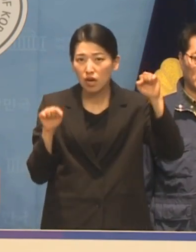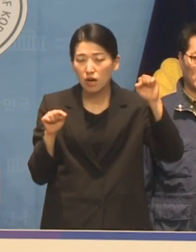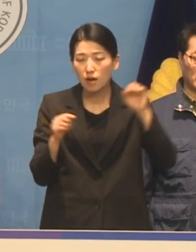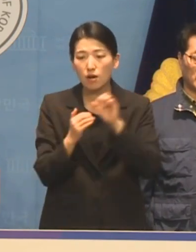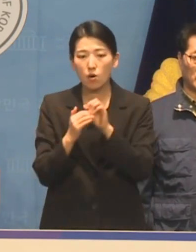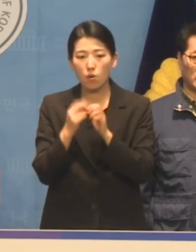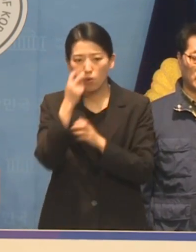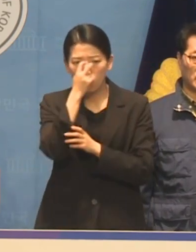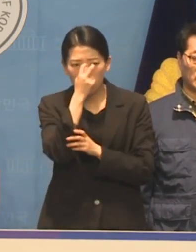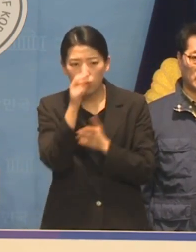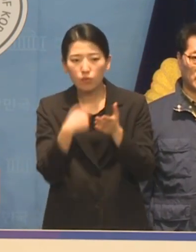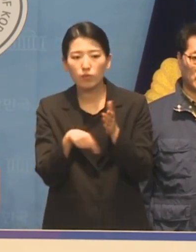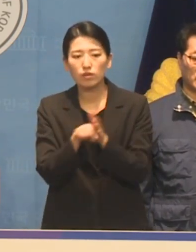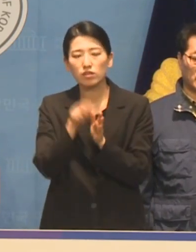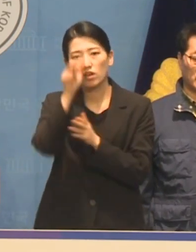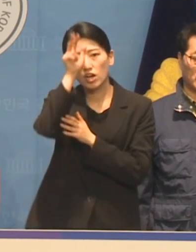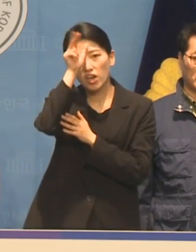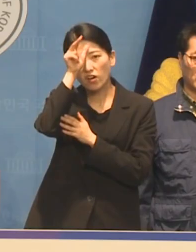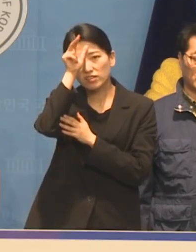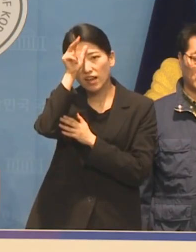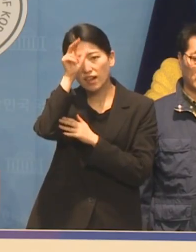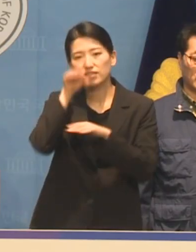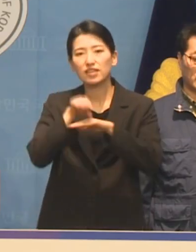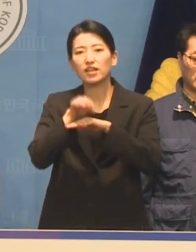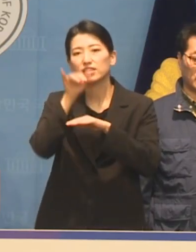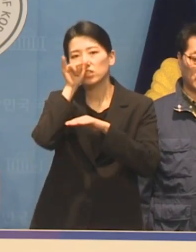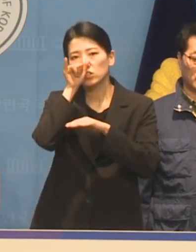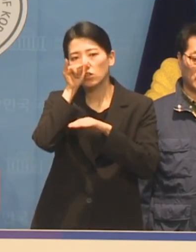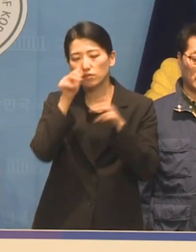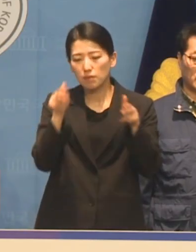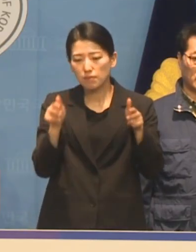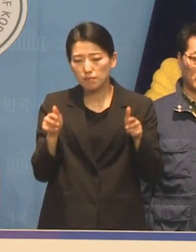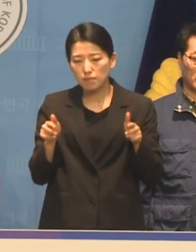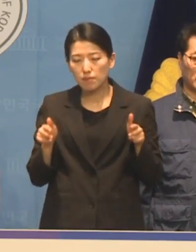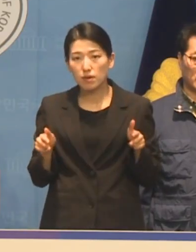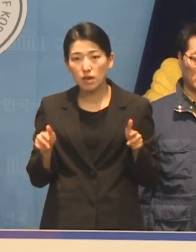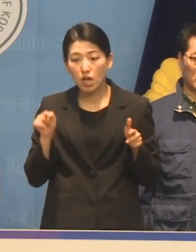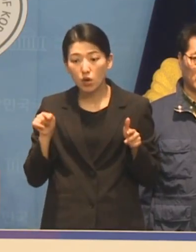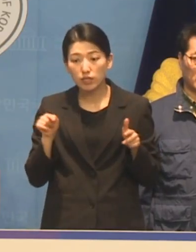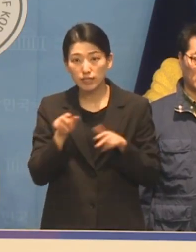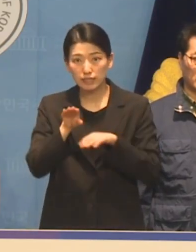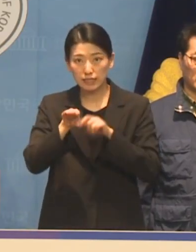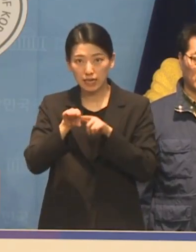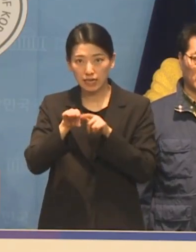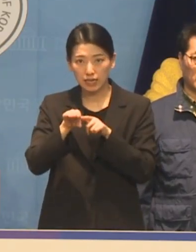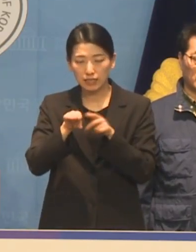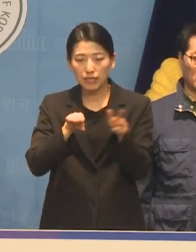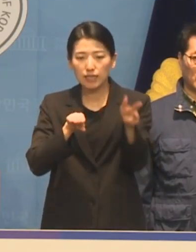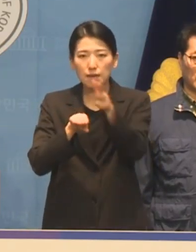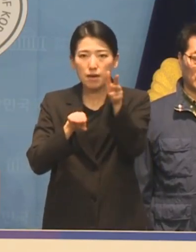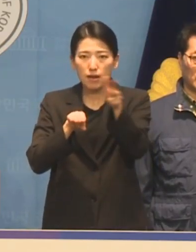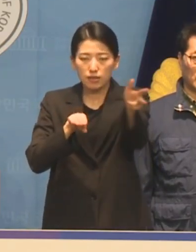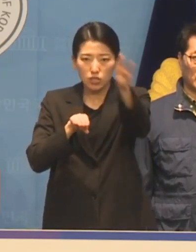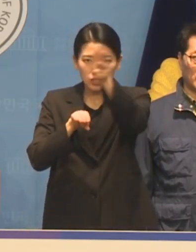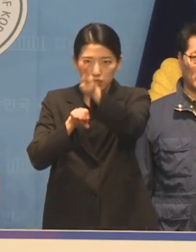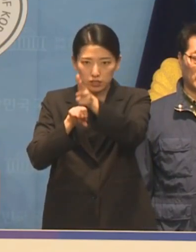주차되어 있습니다. 그곳 차량에 차량용 영상 카메라를 설치해서 더